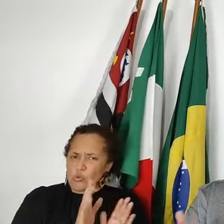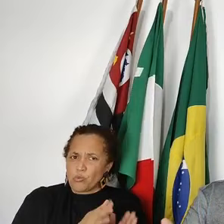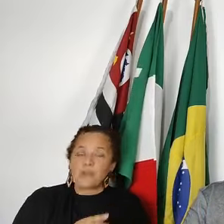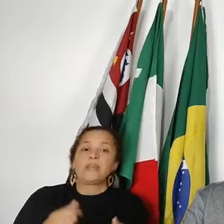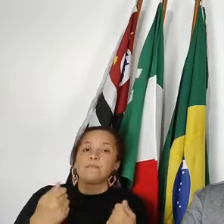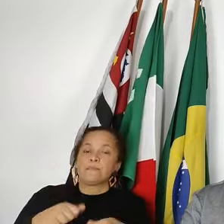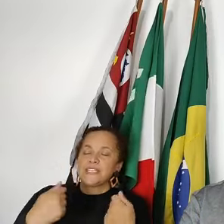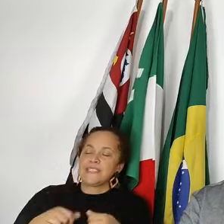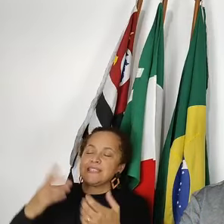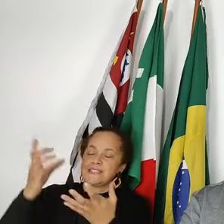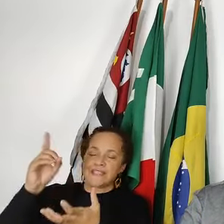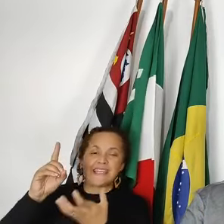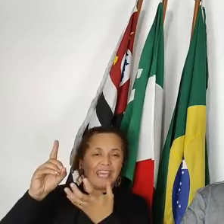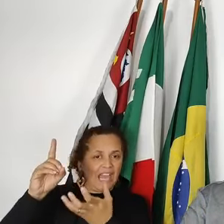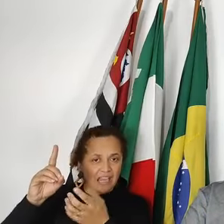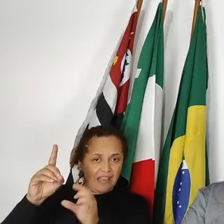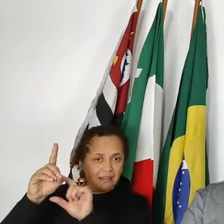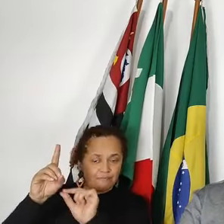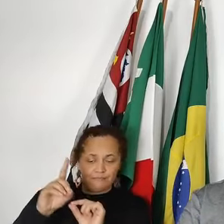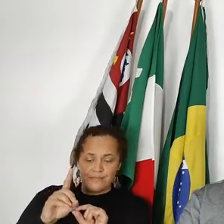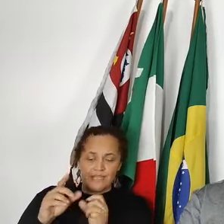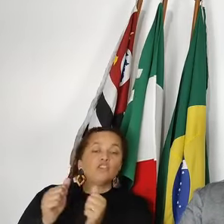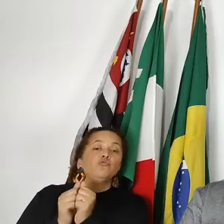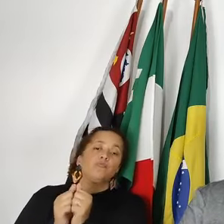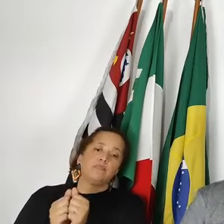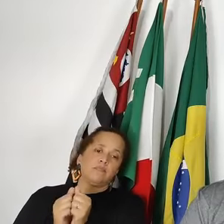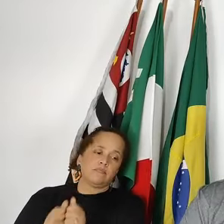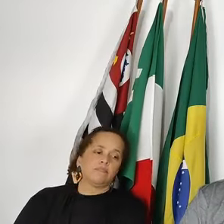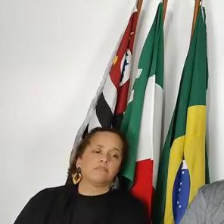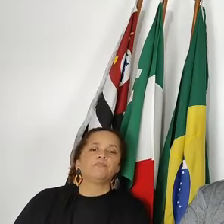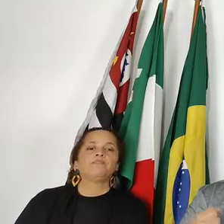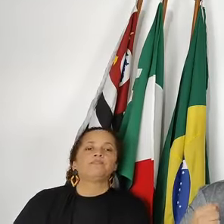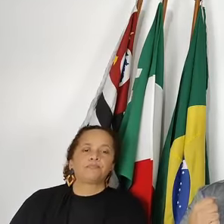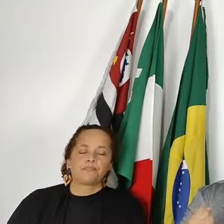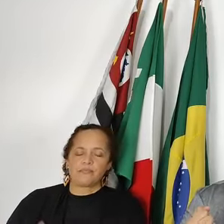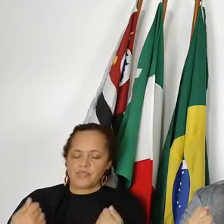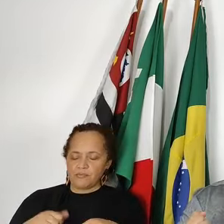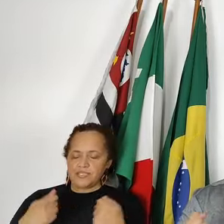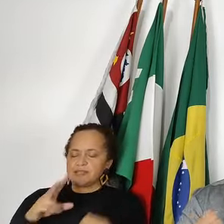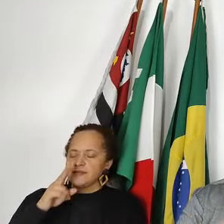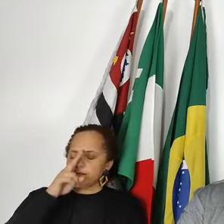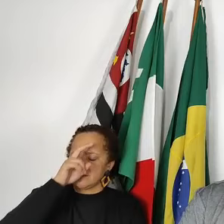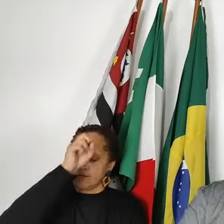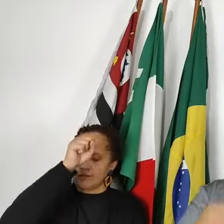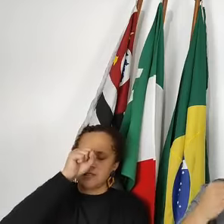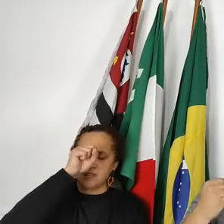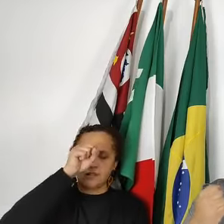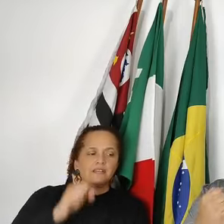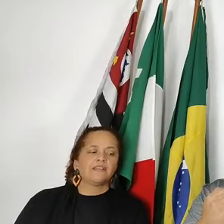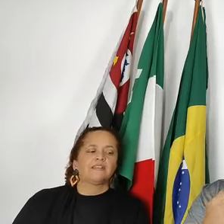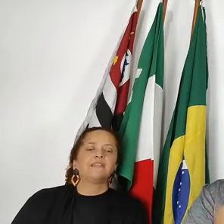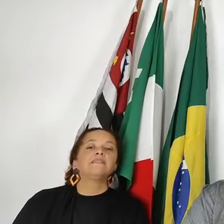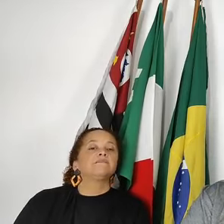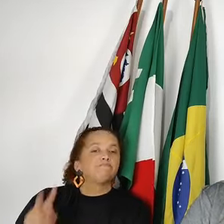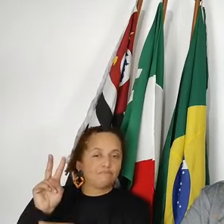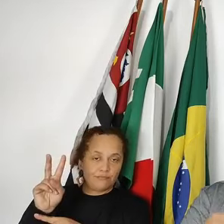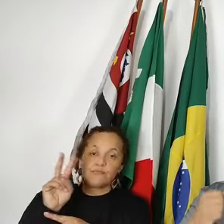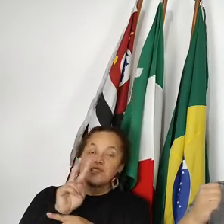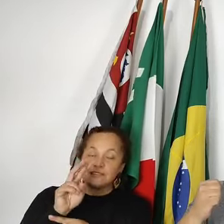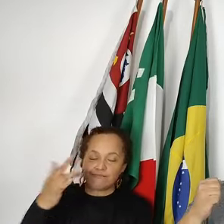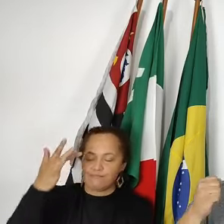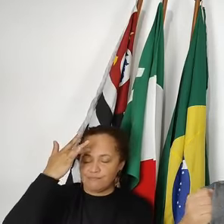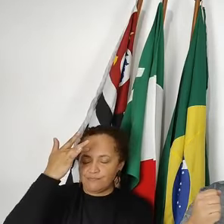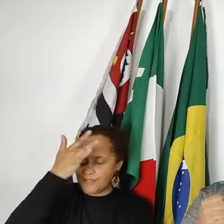com medo até de sair de casa, não é verdade? Então é isso. Nós devemos nos fortalecer e blindar a nossa mente